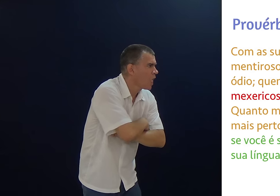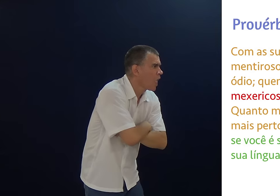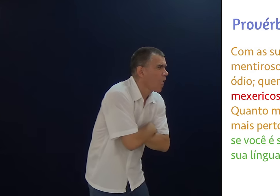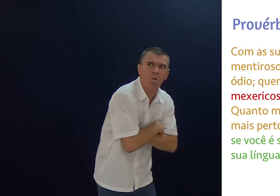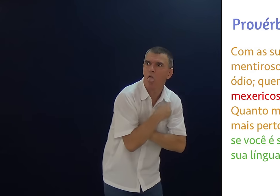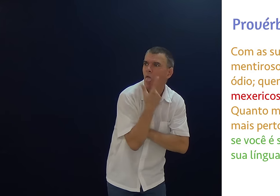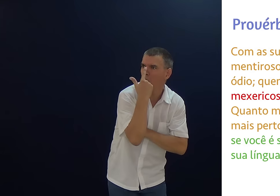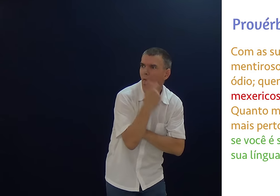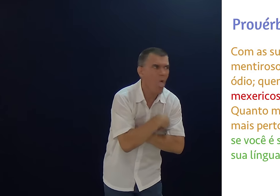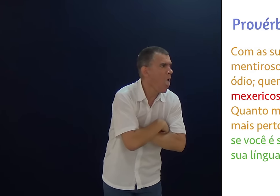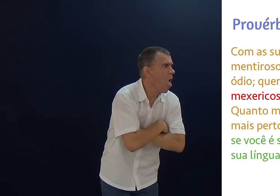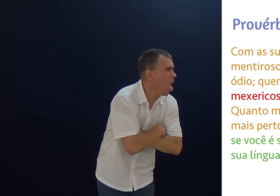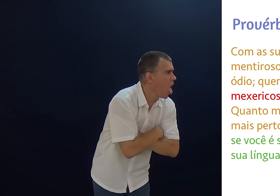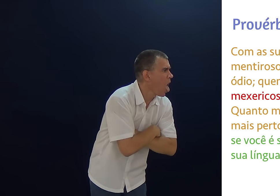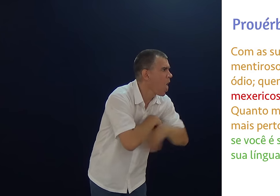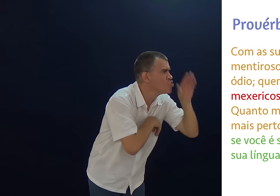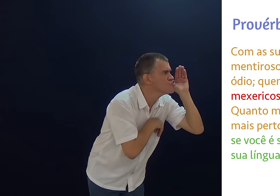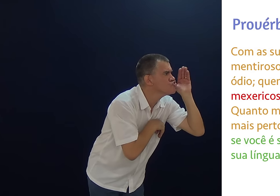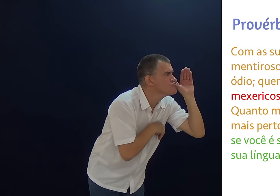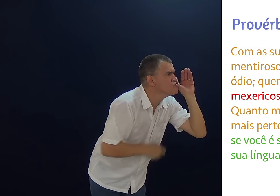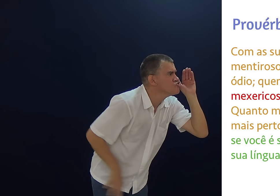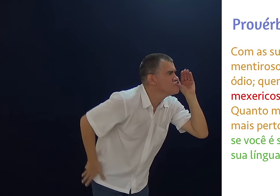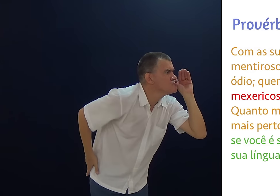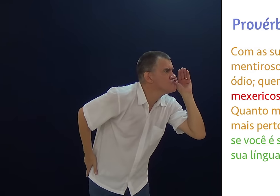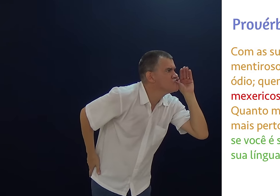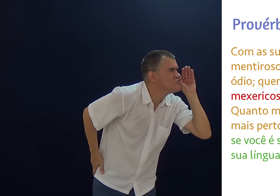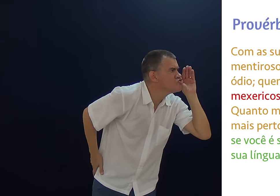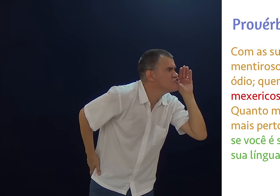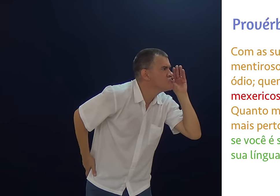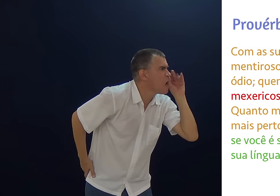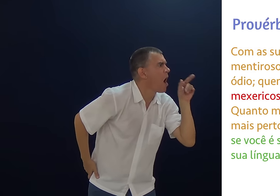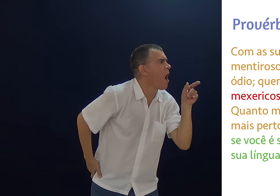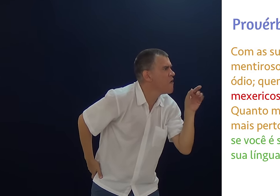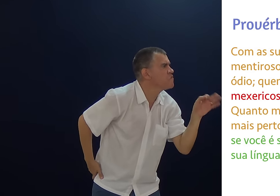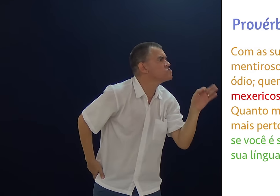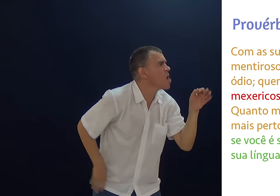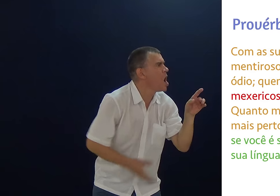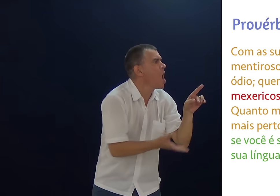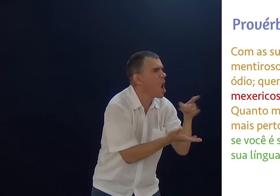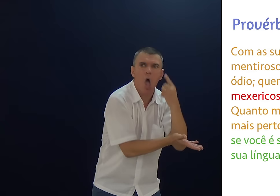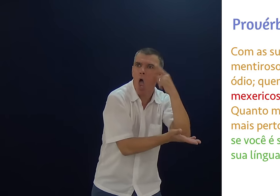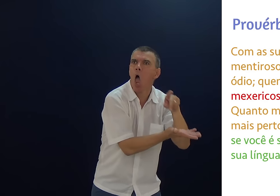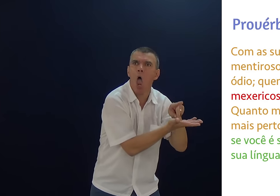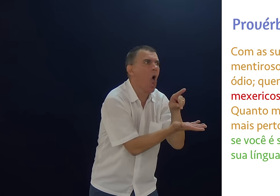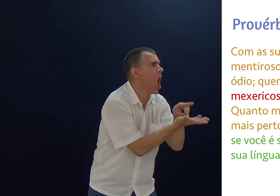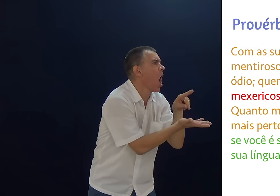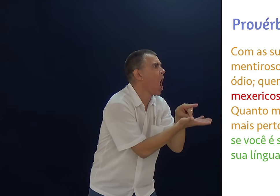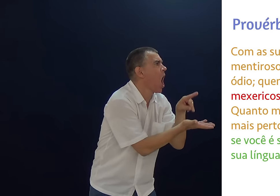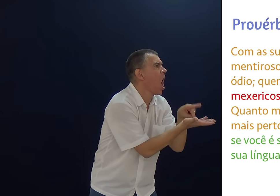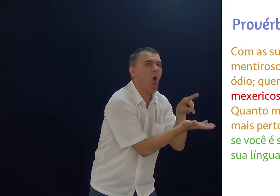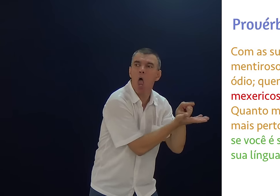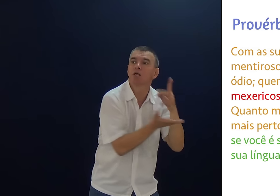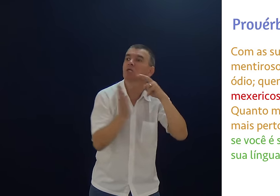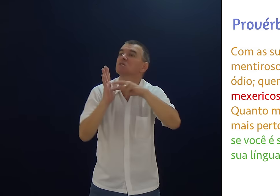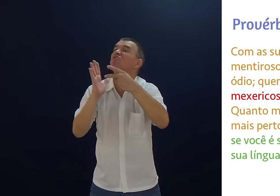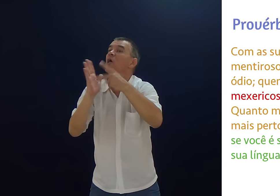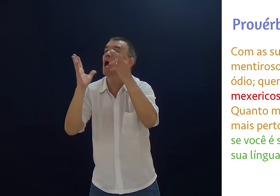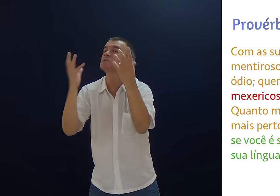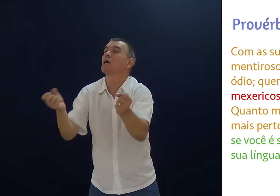contando e você cai naquela tentação e fica curioso para ouvir mais sobre aquele assunto sobre aquele mexerico sobre